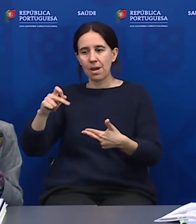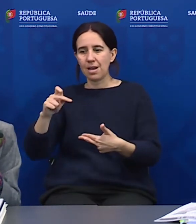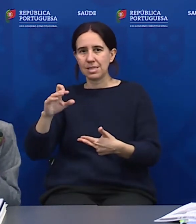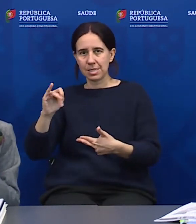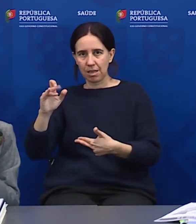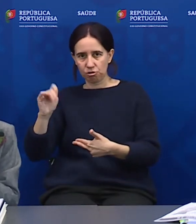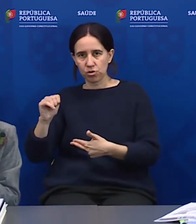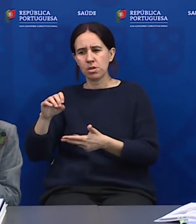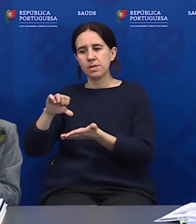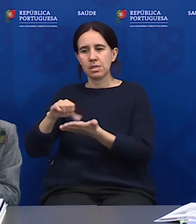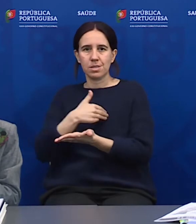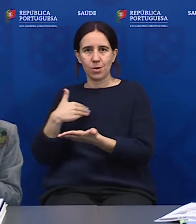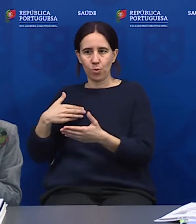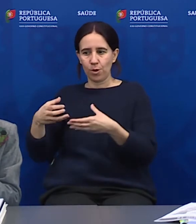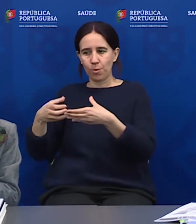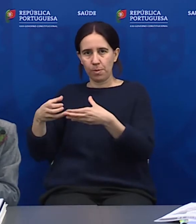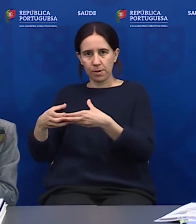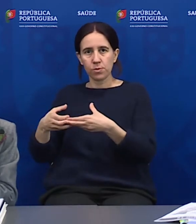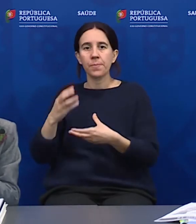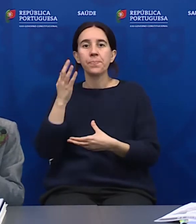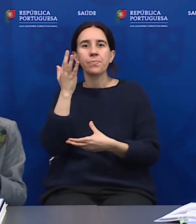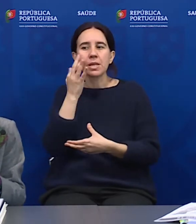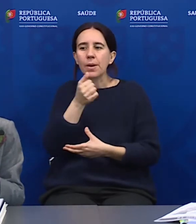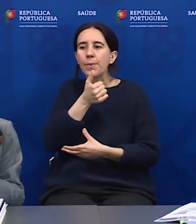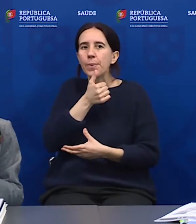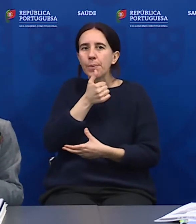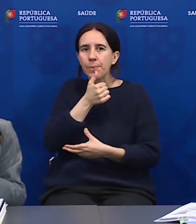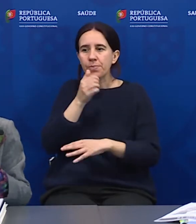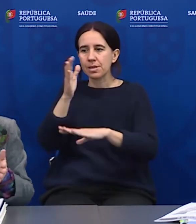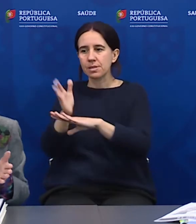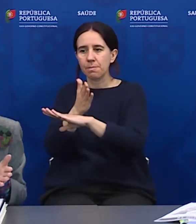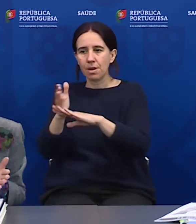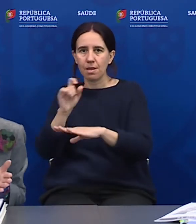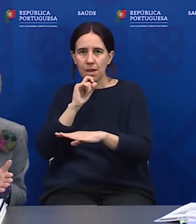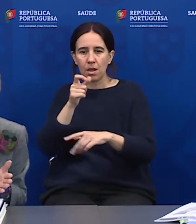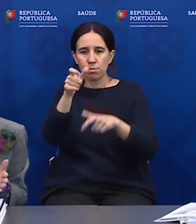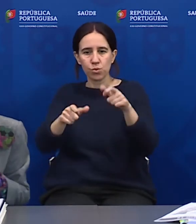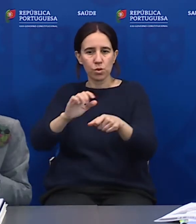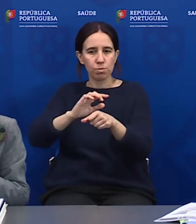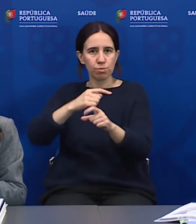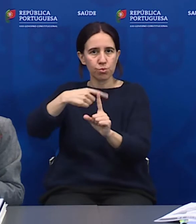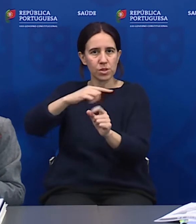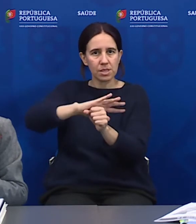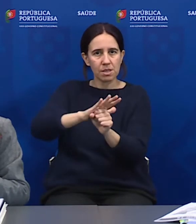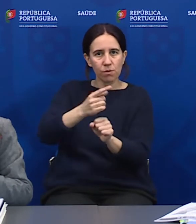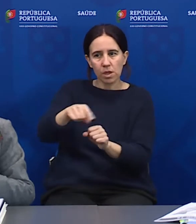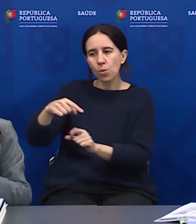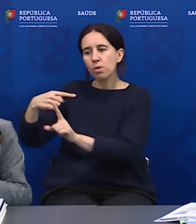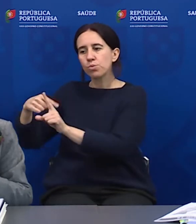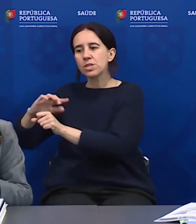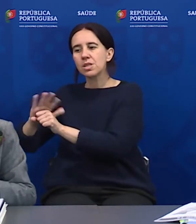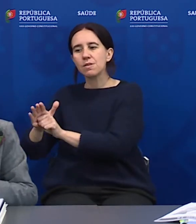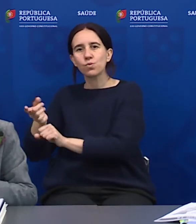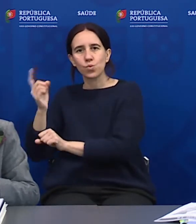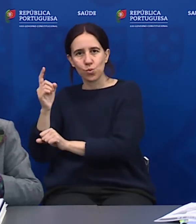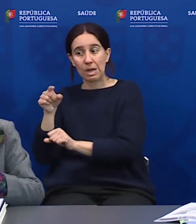dos agrupamentos de centros de saúde, formas de conseguir separar pessoas positivas de não positivas. Esta é toda